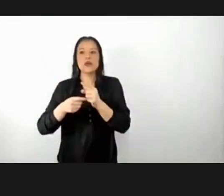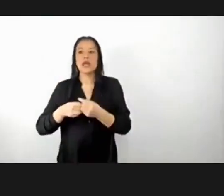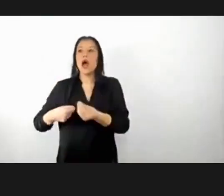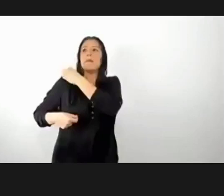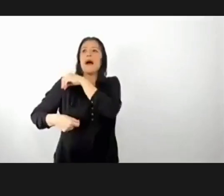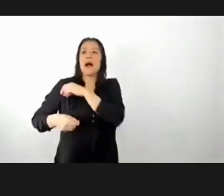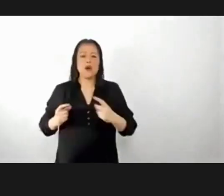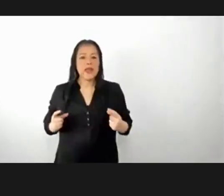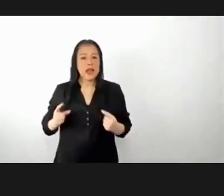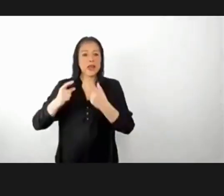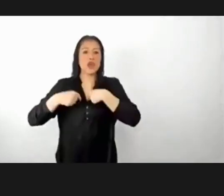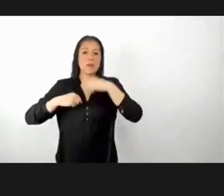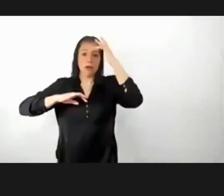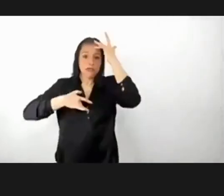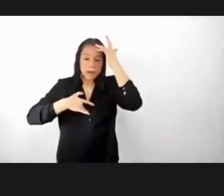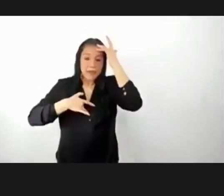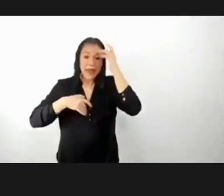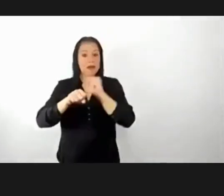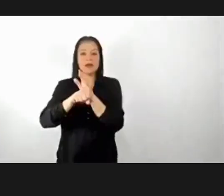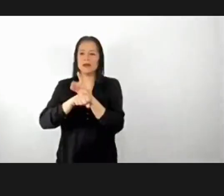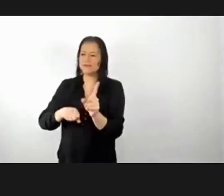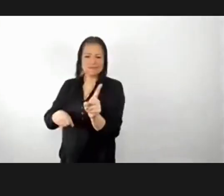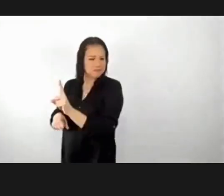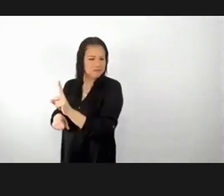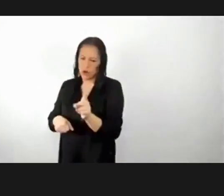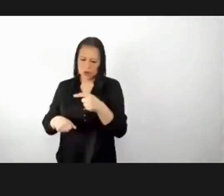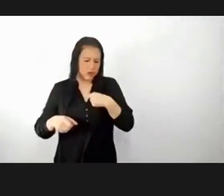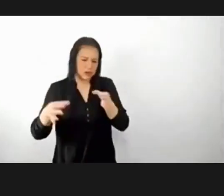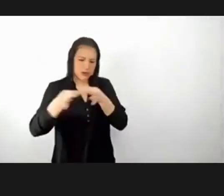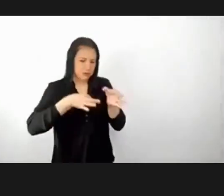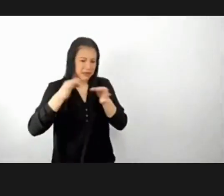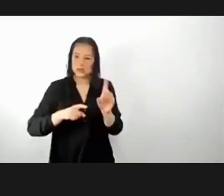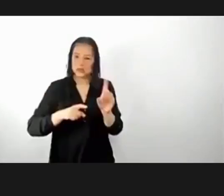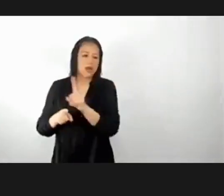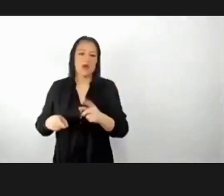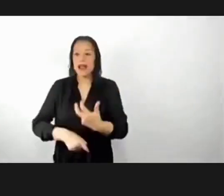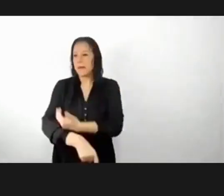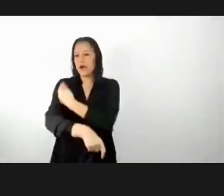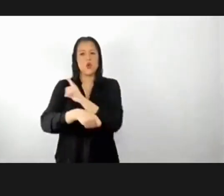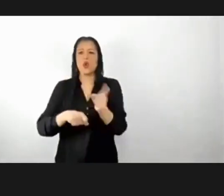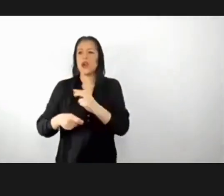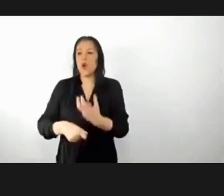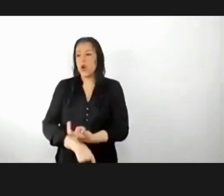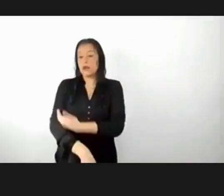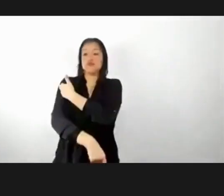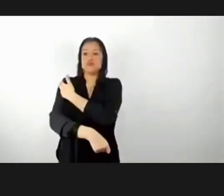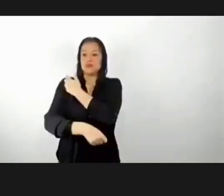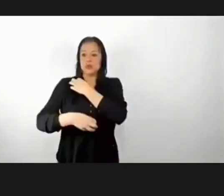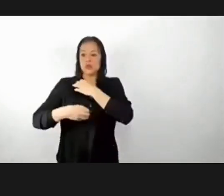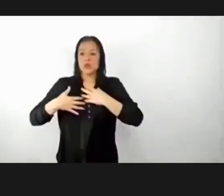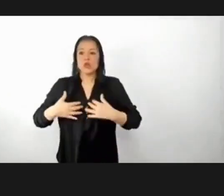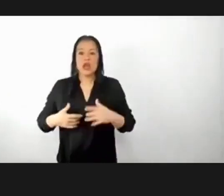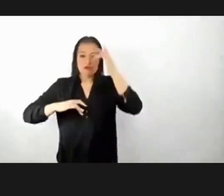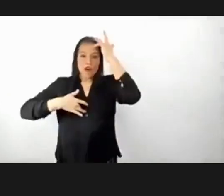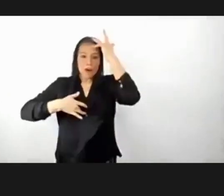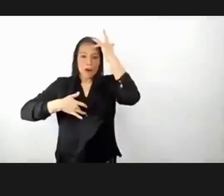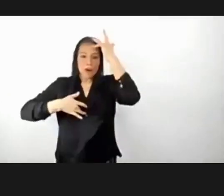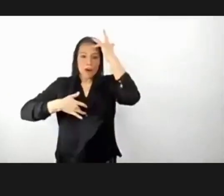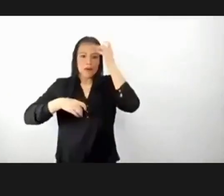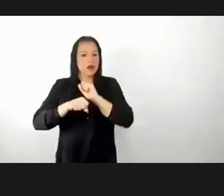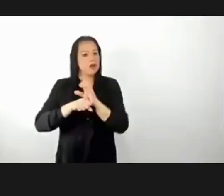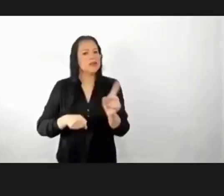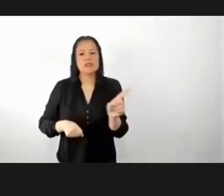que la vacuna le va a provocar la enfermedad, por lo que les he explicado, no. La vacuna no causa ninguna enfermedad. ¿Por qué? Porque nunca